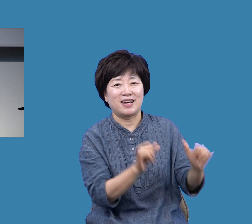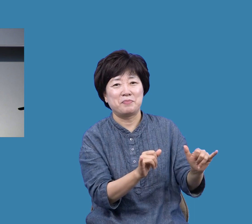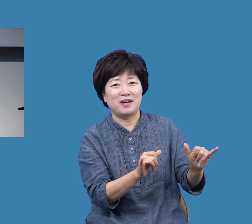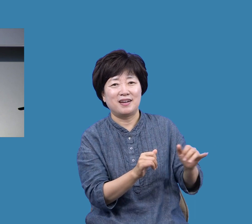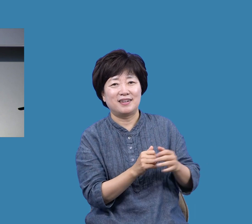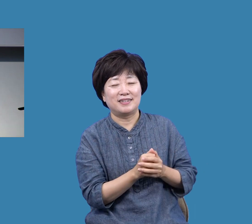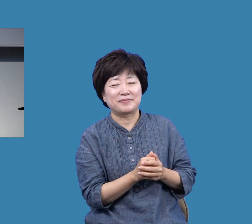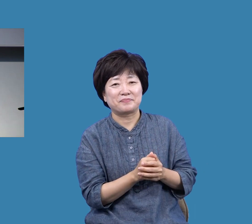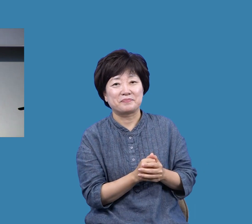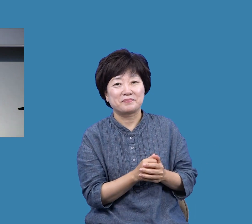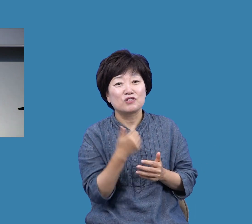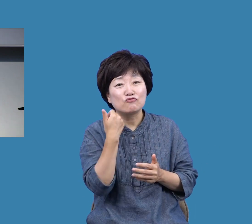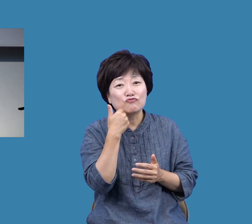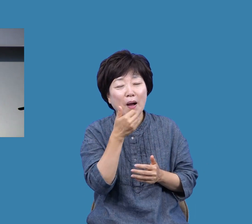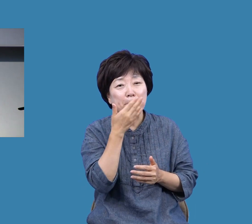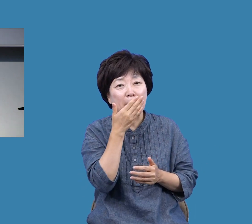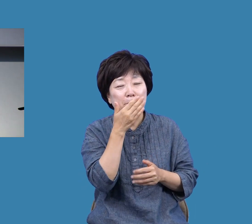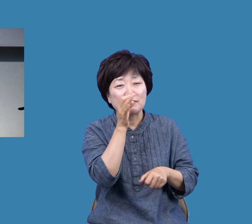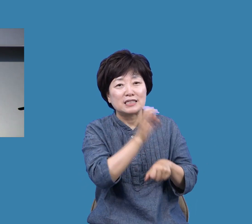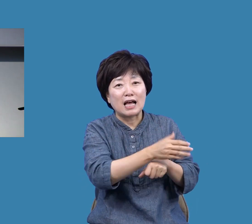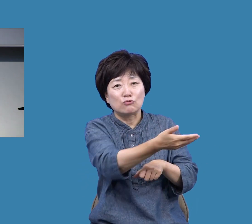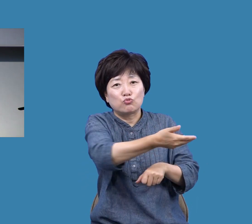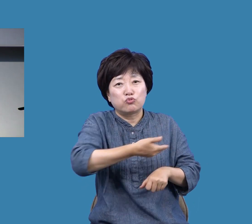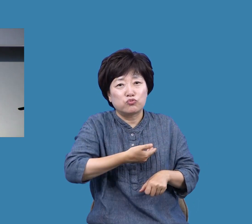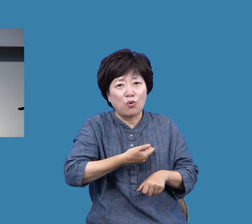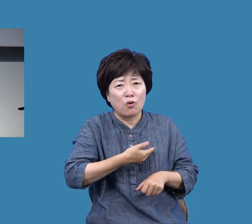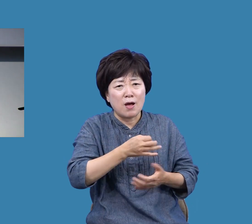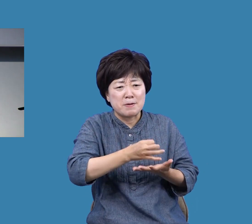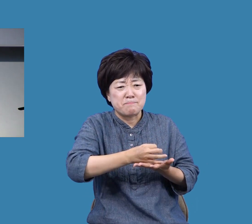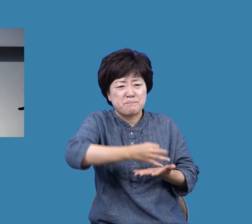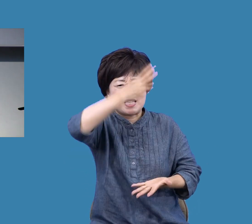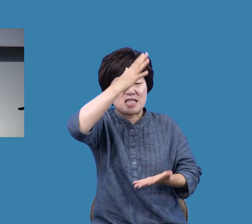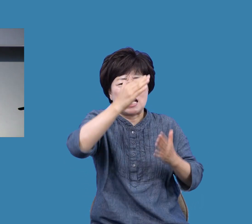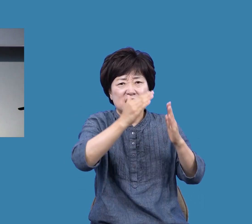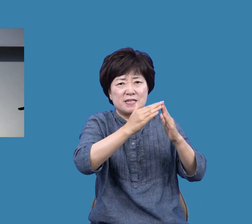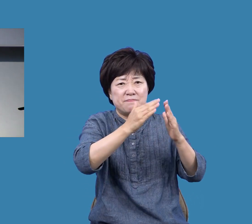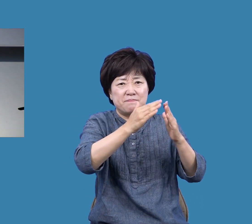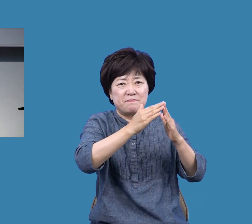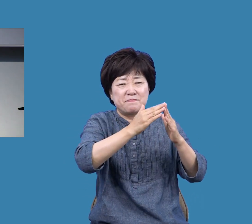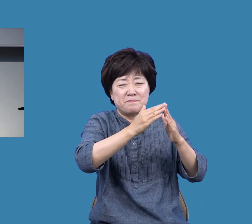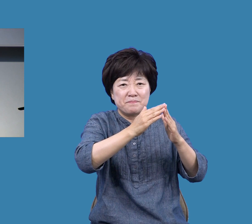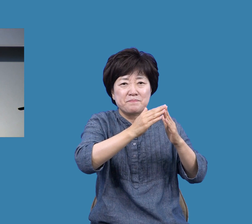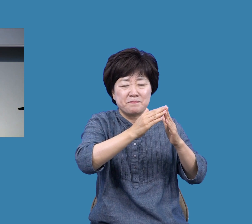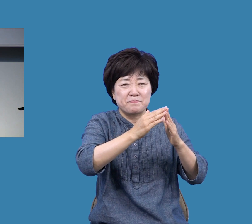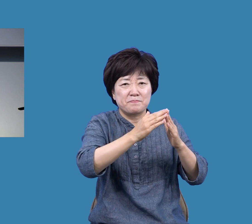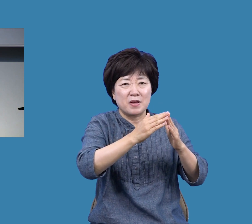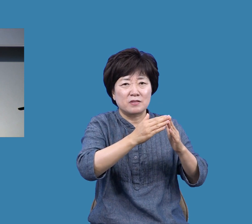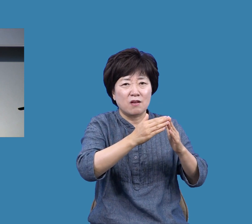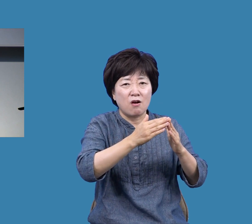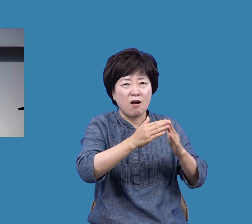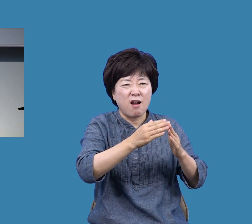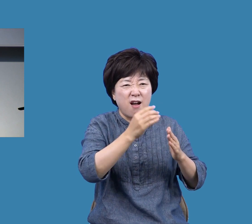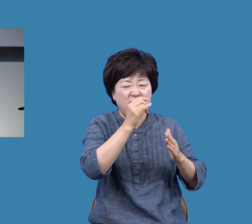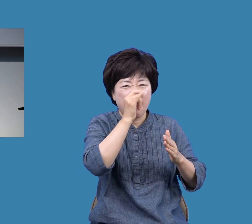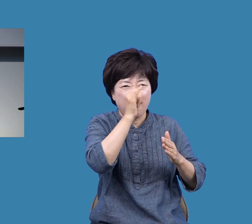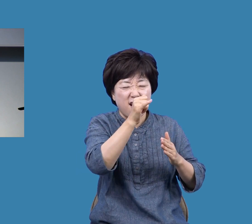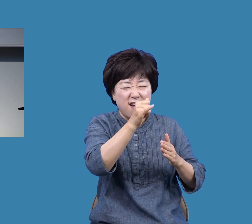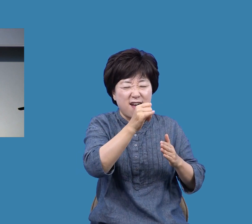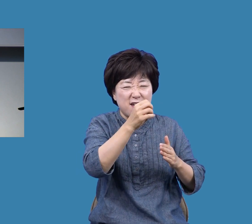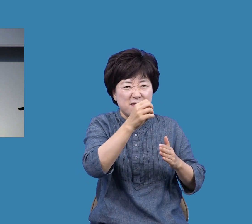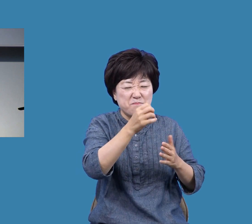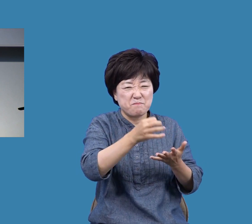누가 밥을 한 끼 샀어. 근데 아주 비싼 집에 갔어. 비싼 집에 가가지고서 고급 음식을